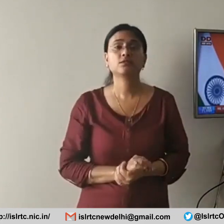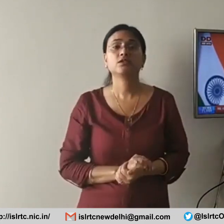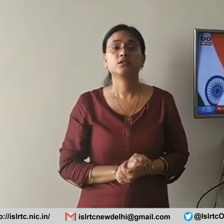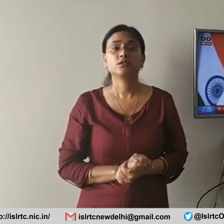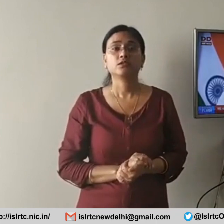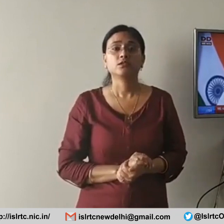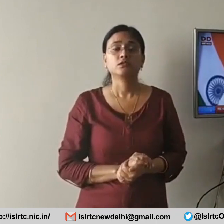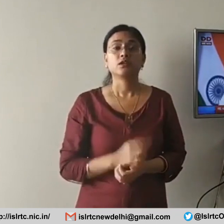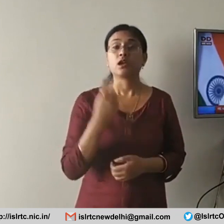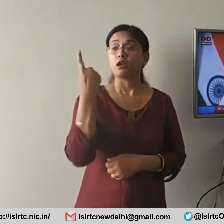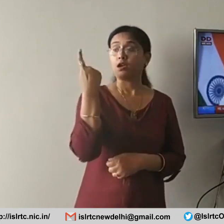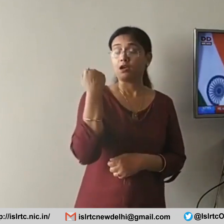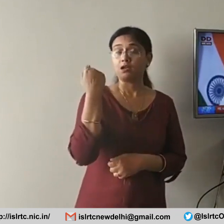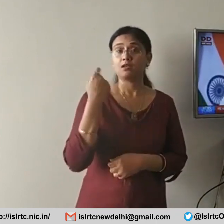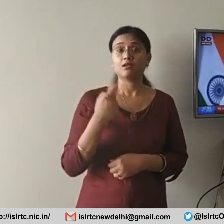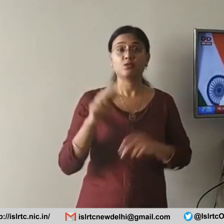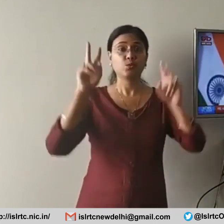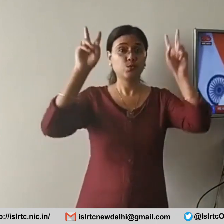कल इस बारे में